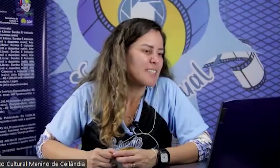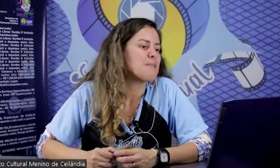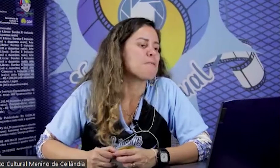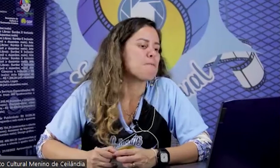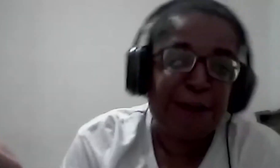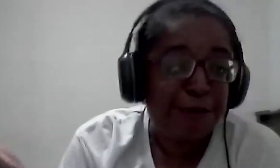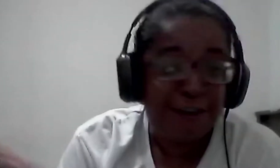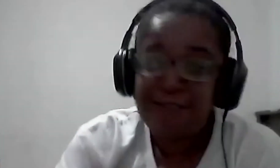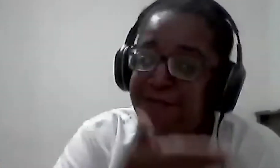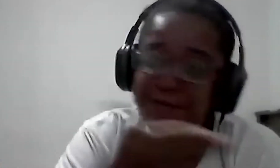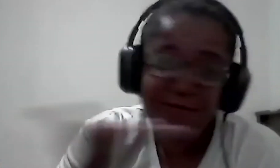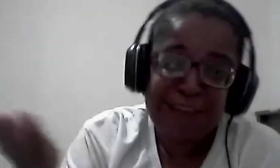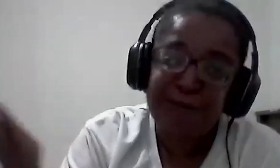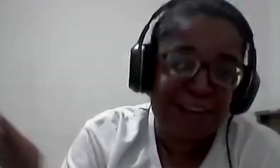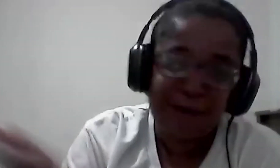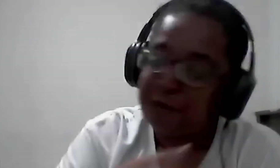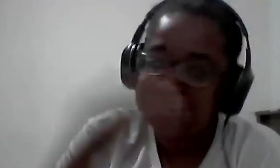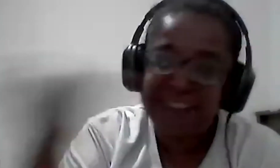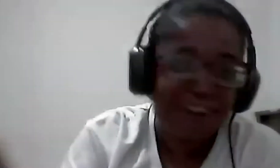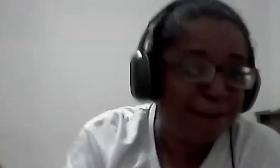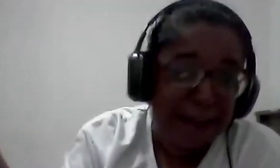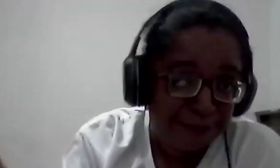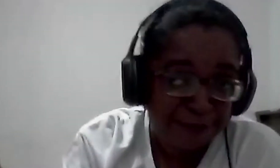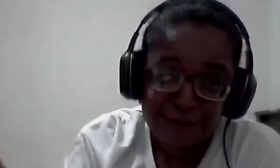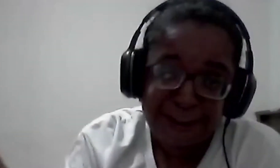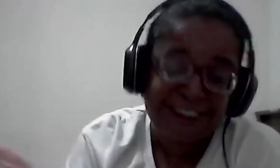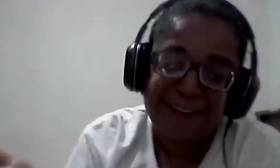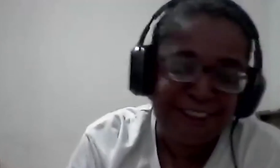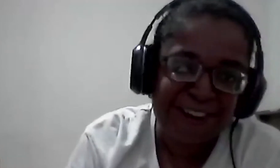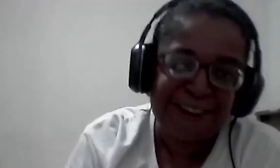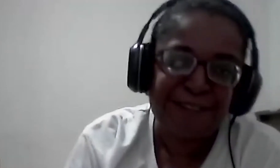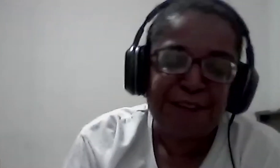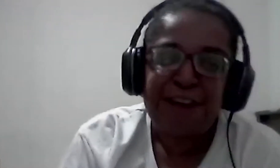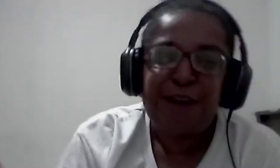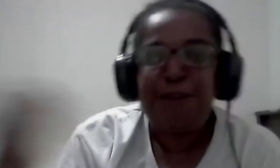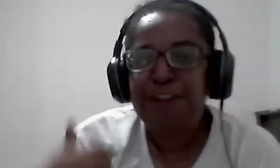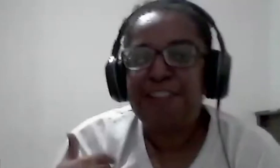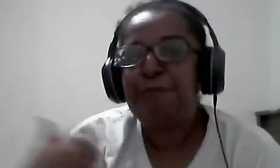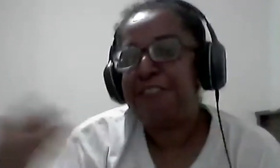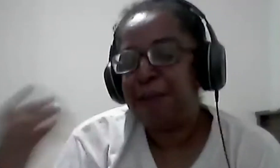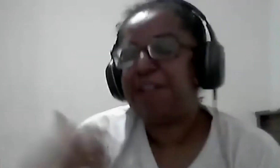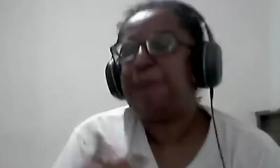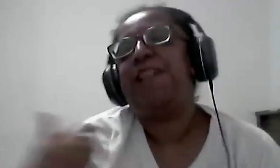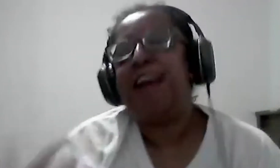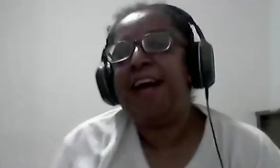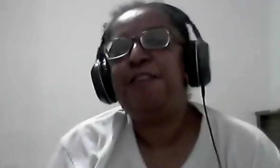você falou, eu digo e assino embaixo, praticamente. Temos capacidade, nós